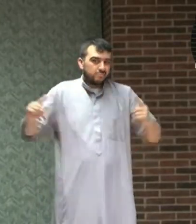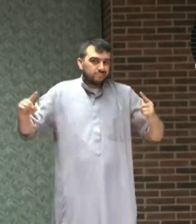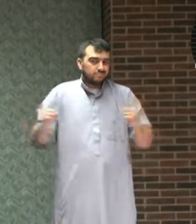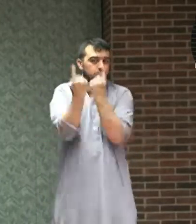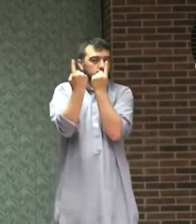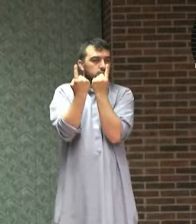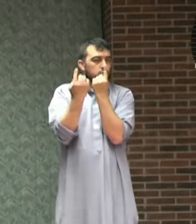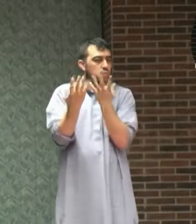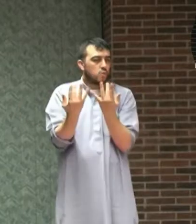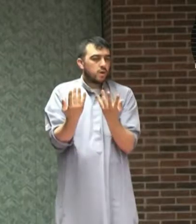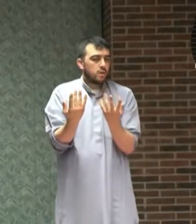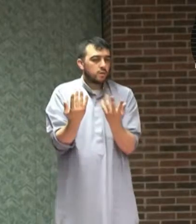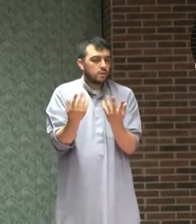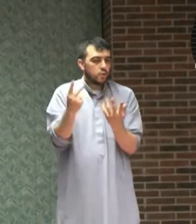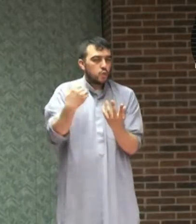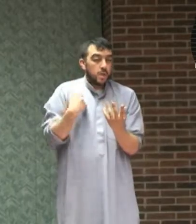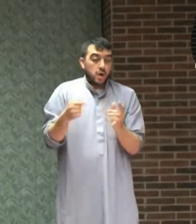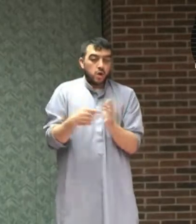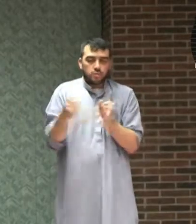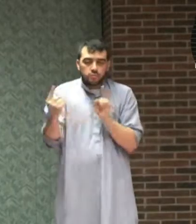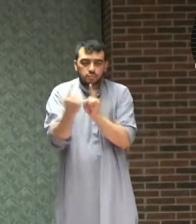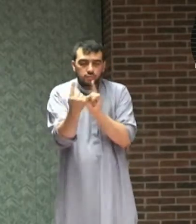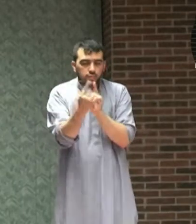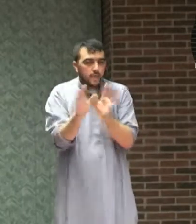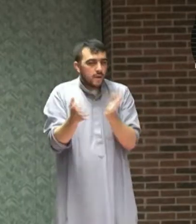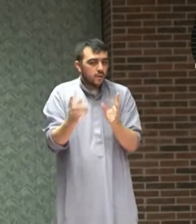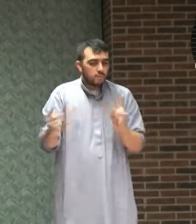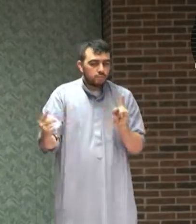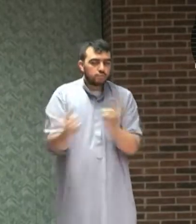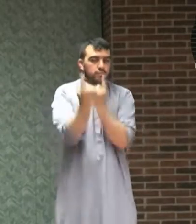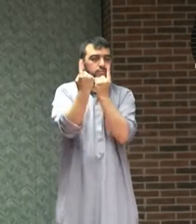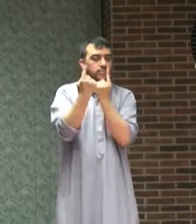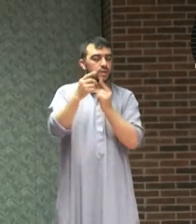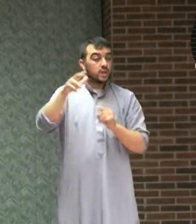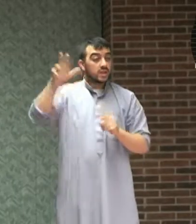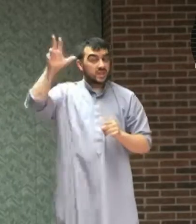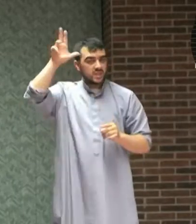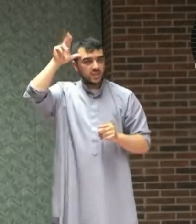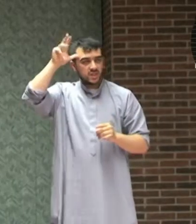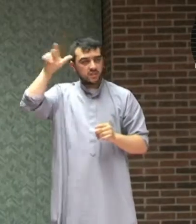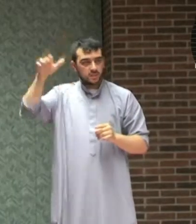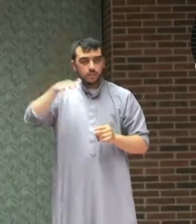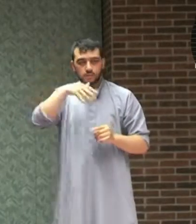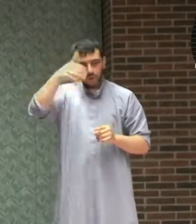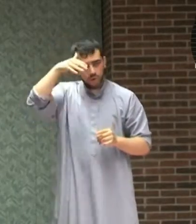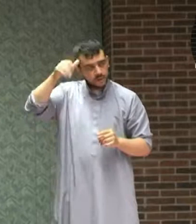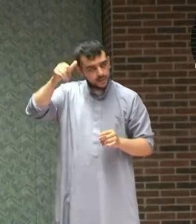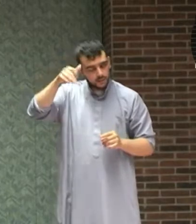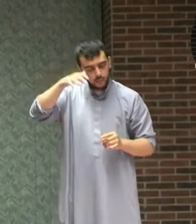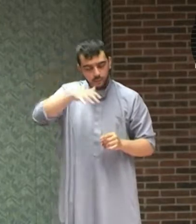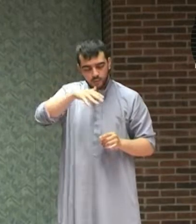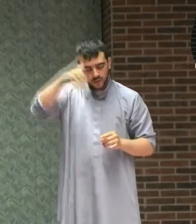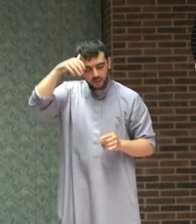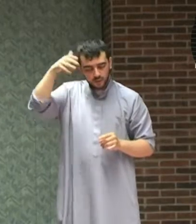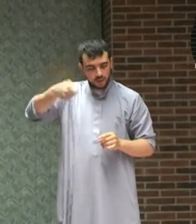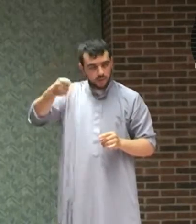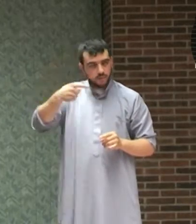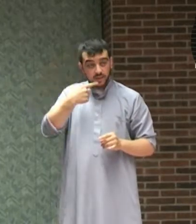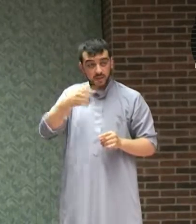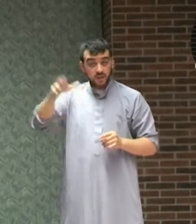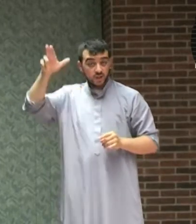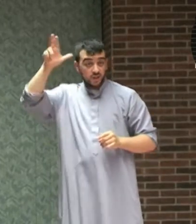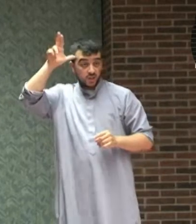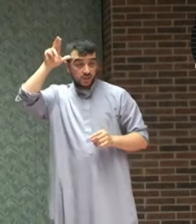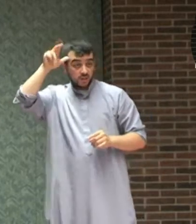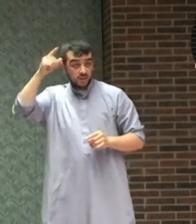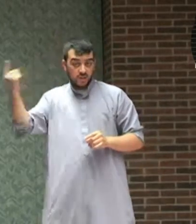en conflit. Et vous savez que Shaitan également, le prophète sallam nous enseigne que Shaitan ne vient pas